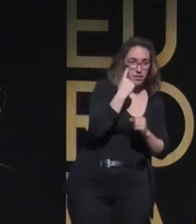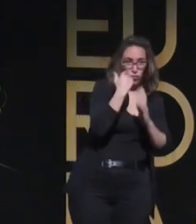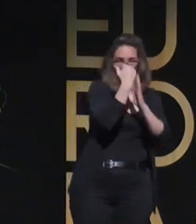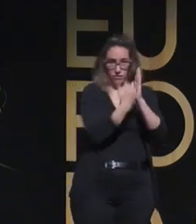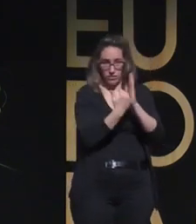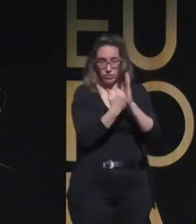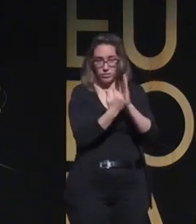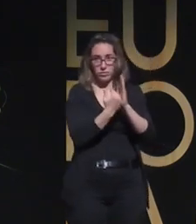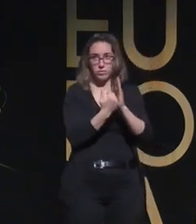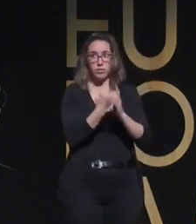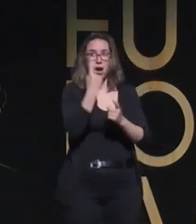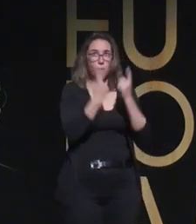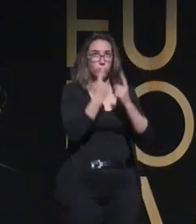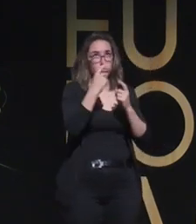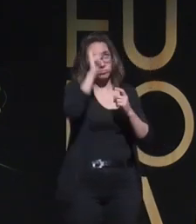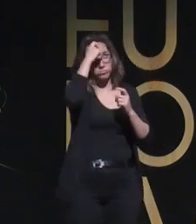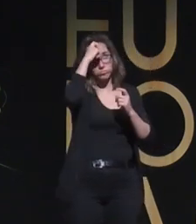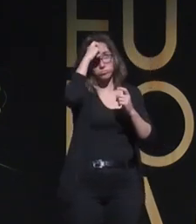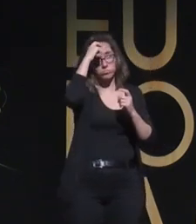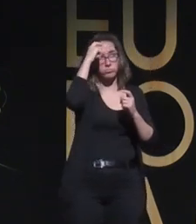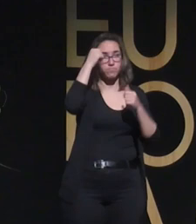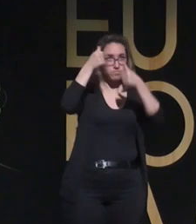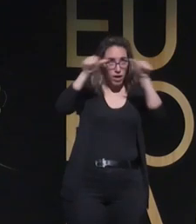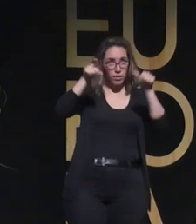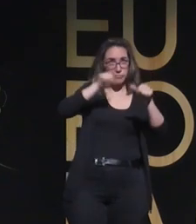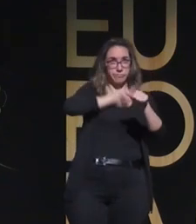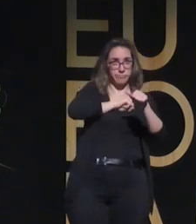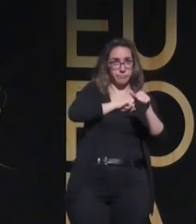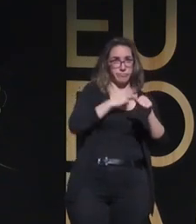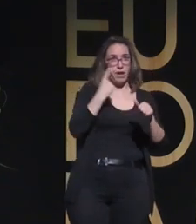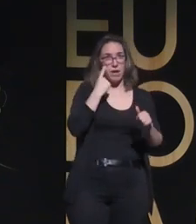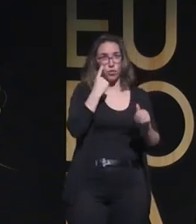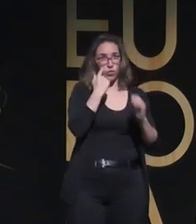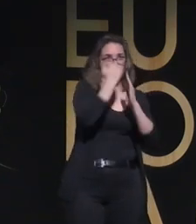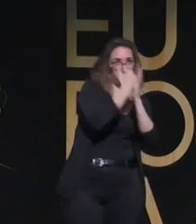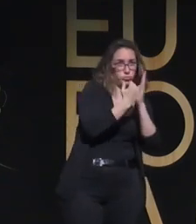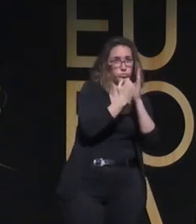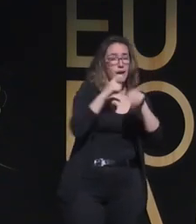aquellos niños mal diagnosticados que en lugar de déficit de atención lo que tiene es un rasgo de personalidad que es impulsividad?